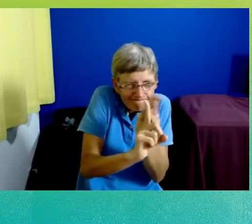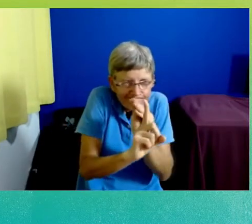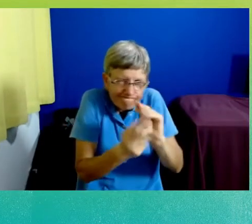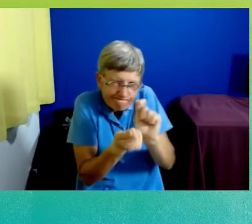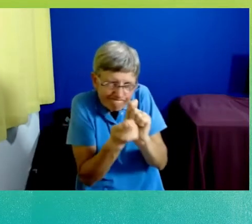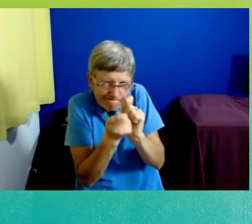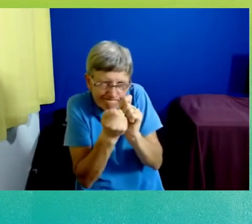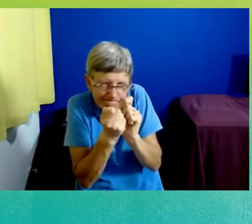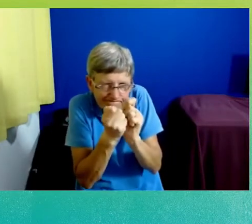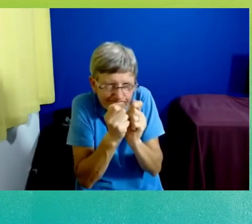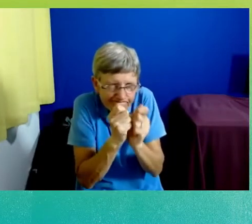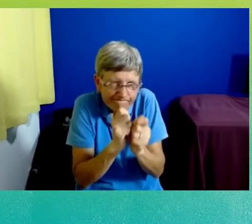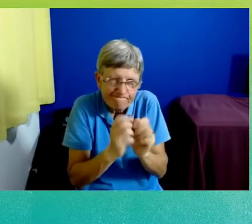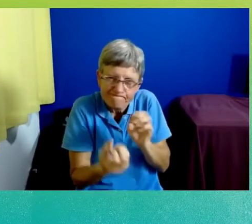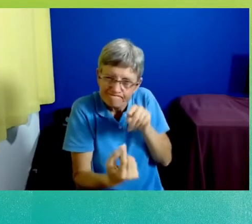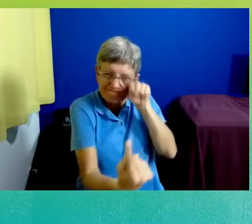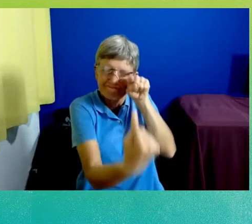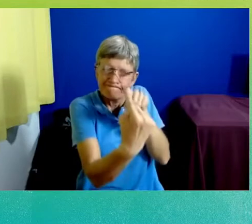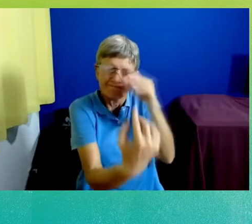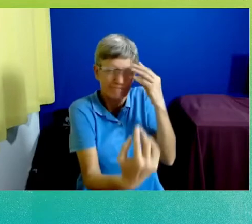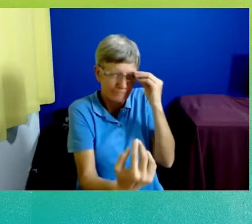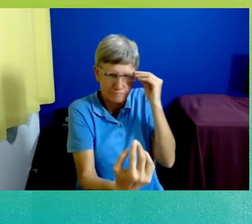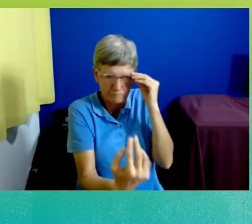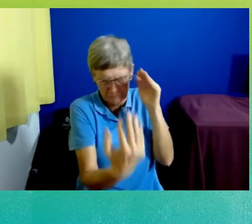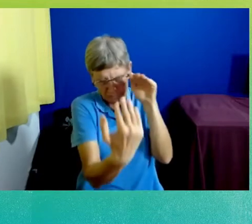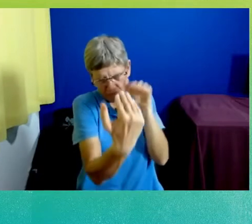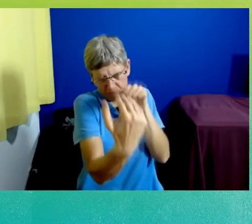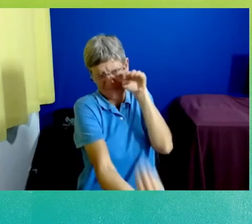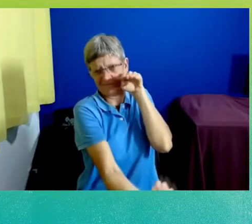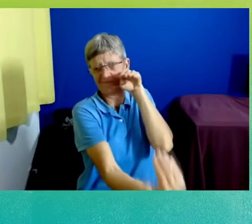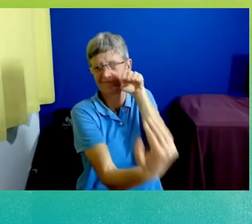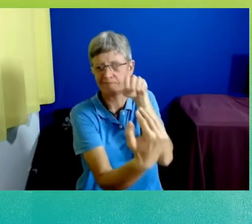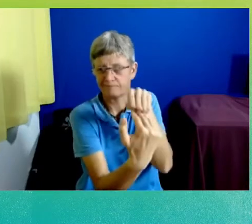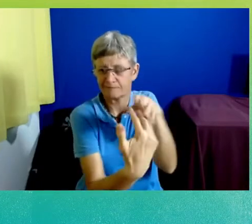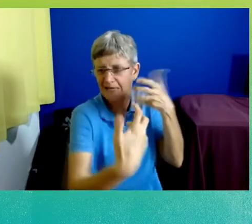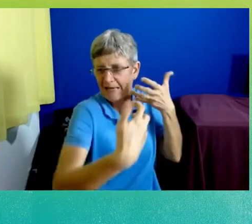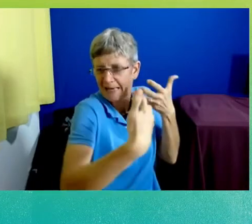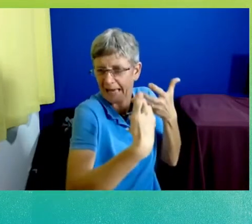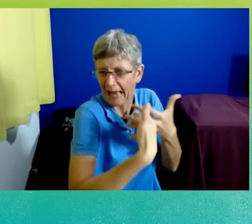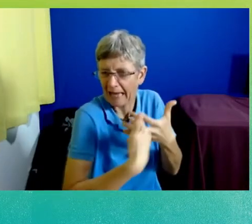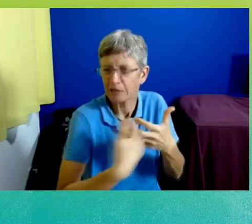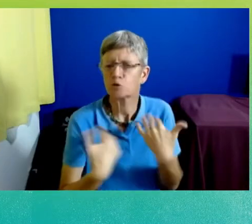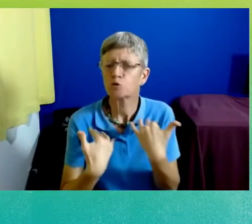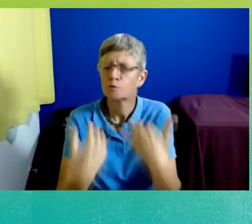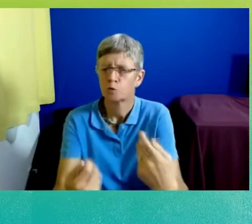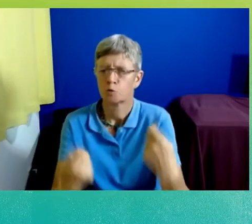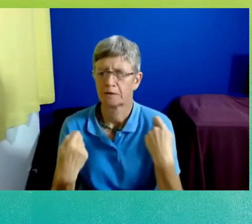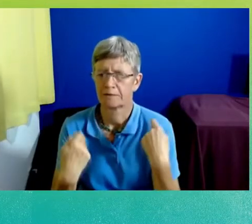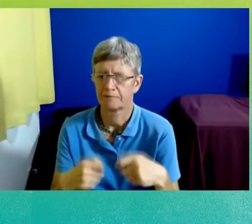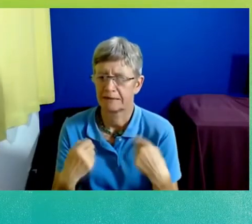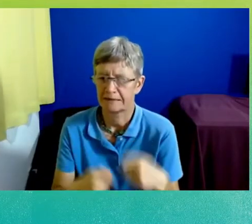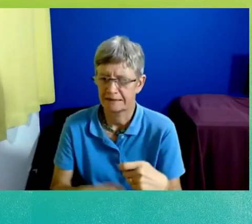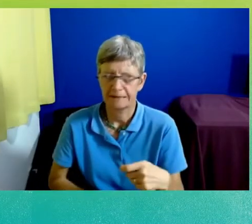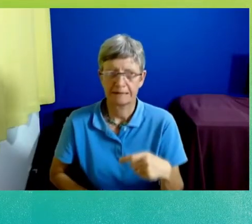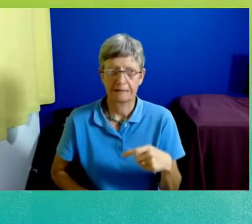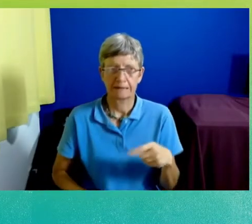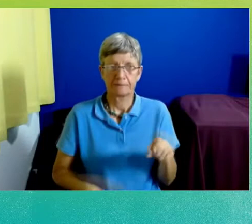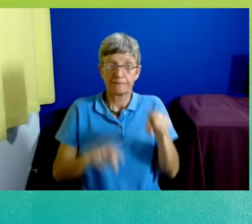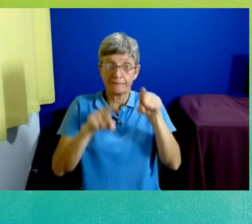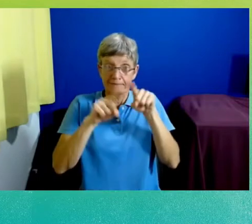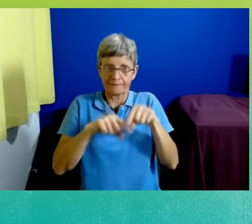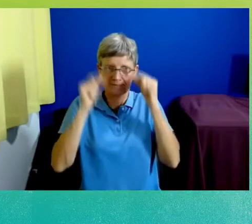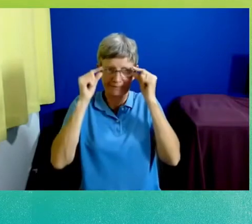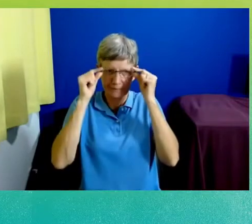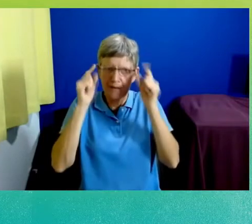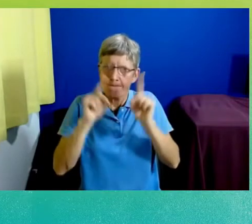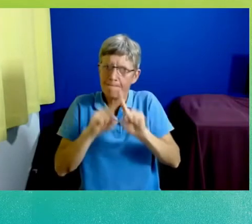cidade de interior, mas que seja adaptado ali para aquele público, é que você consiga alcançar o objetivo, tá?